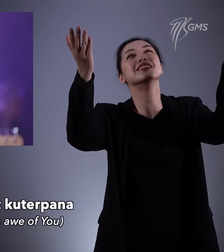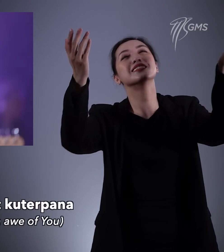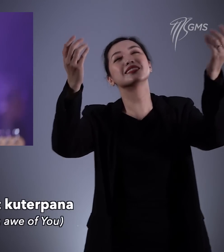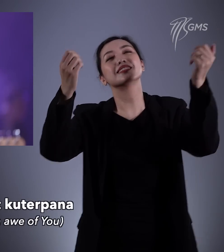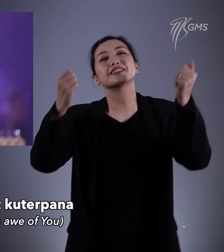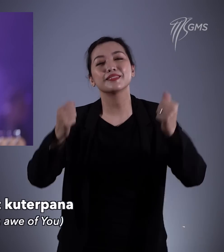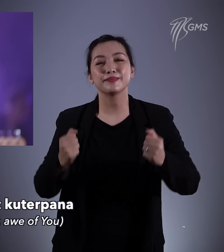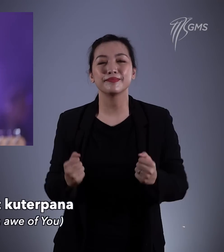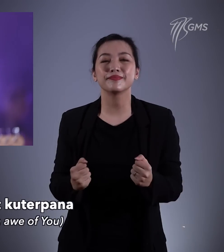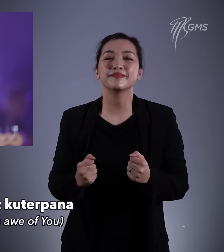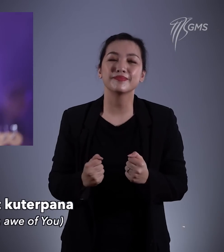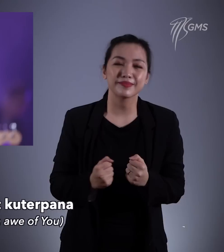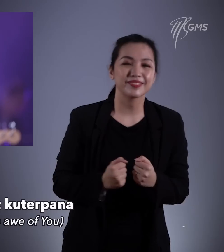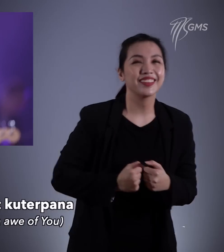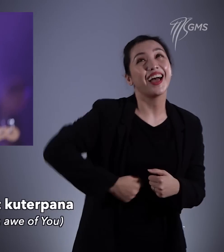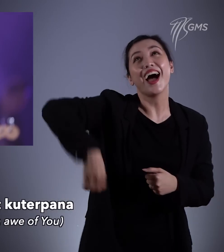berikan.